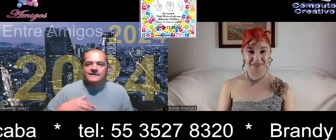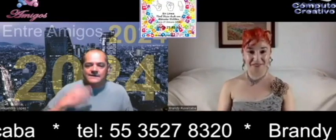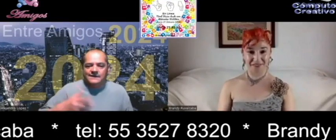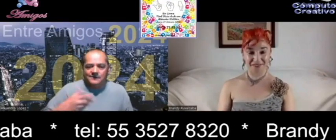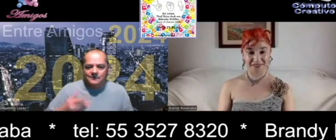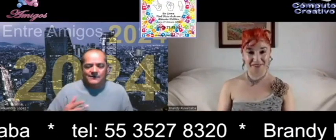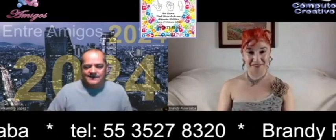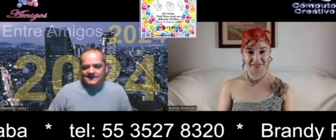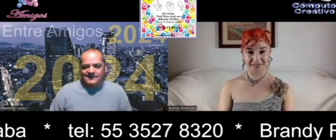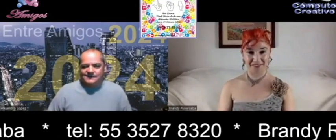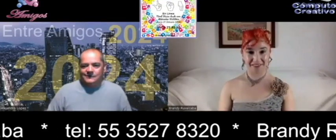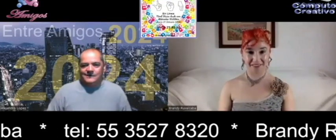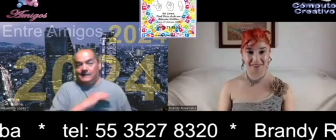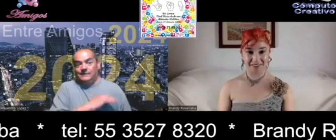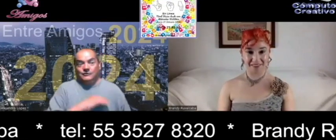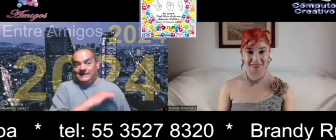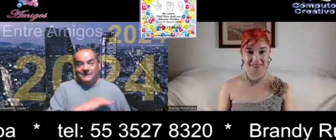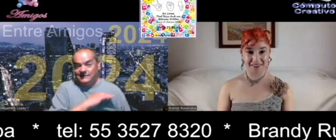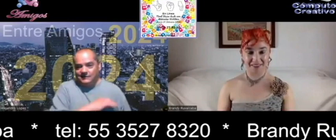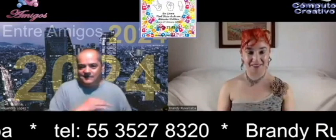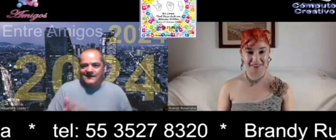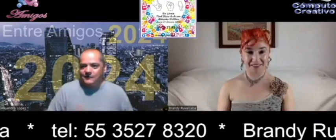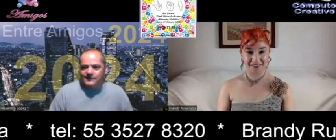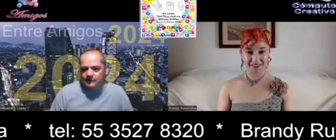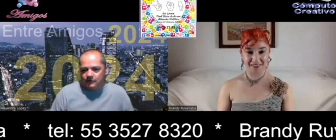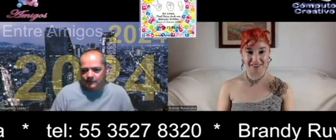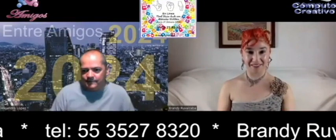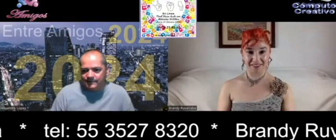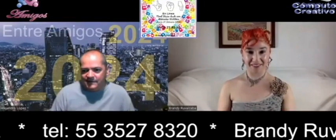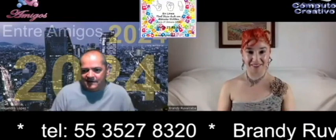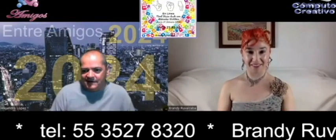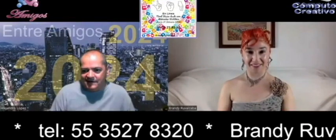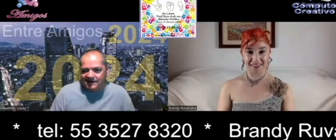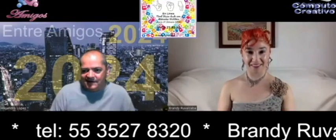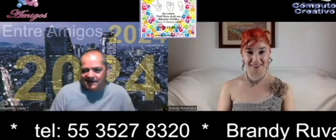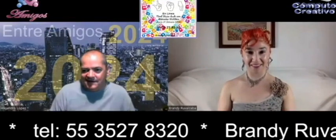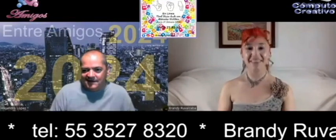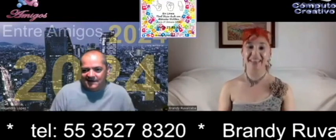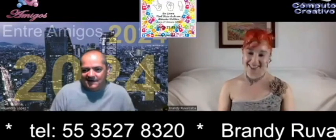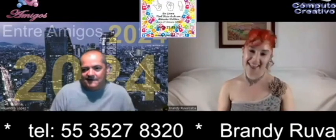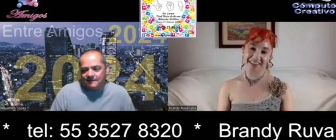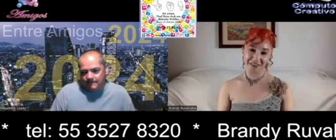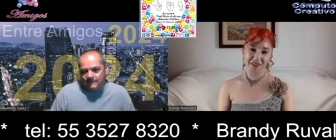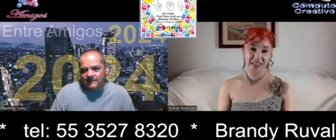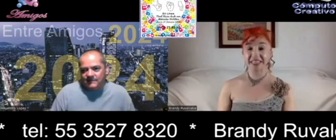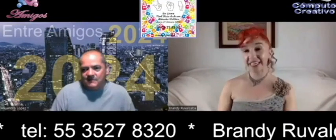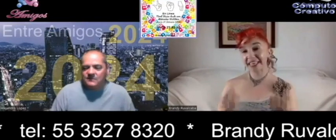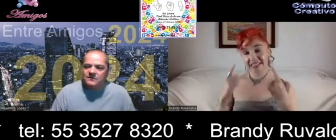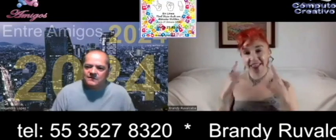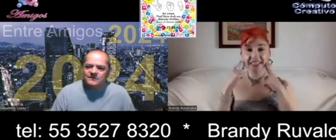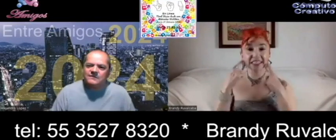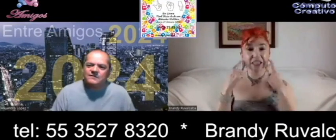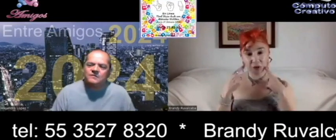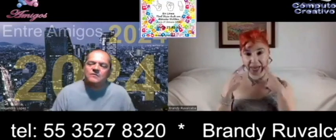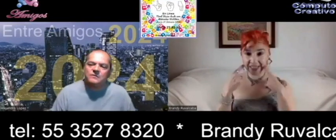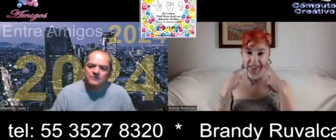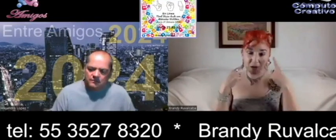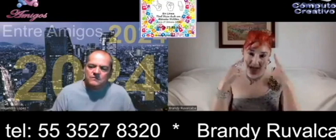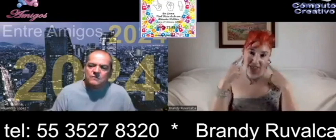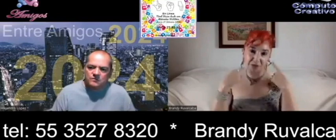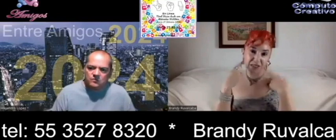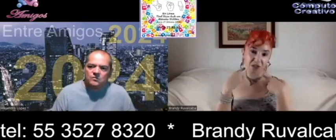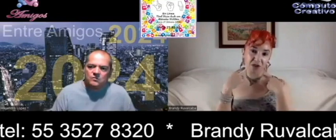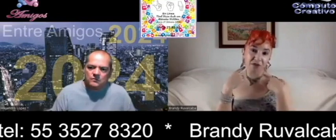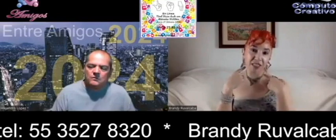es como dices, estoy demostrando que estoy bien contento, ¿no? Exacto. Si tienes que ser coherente con